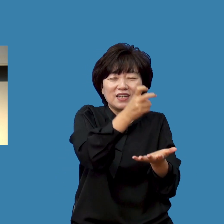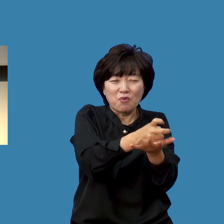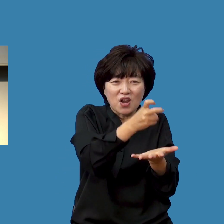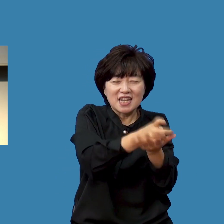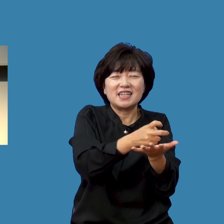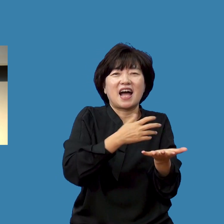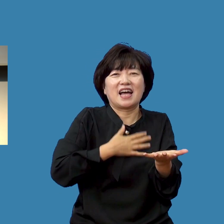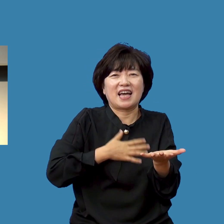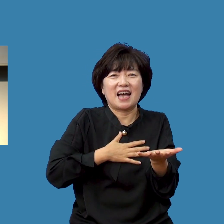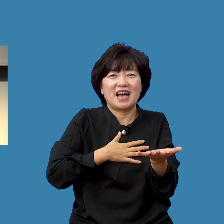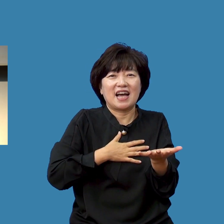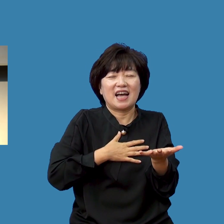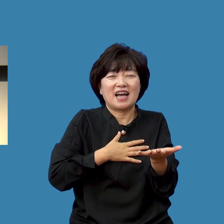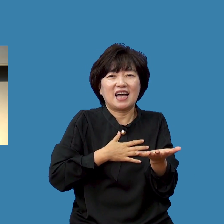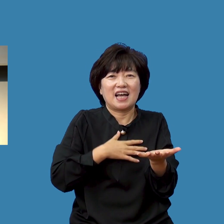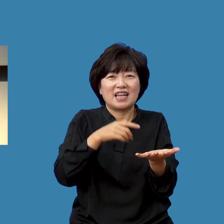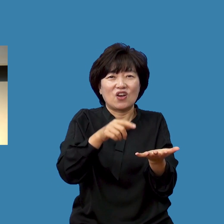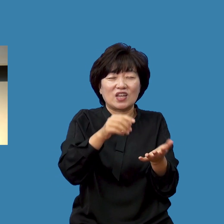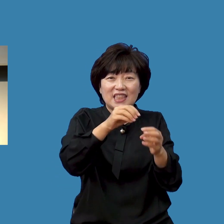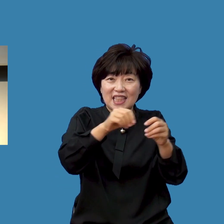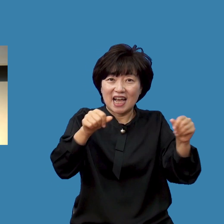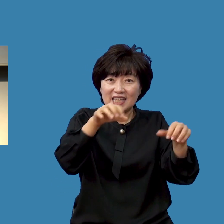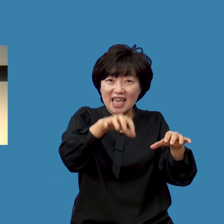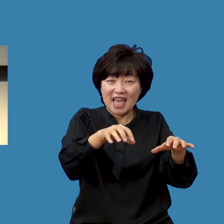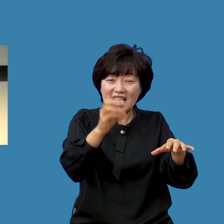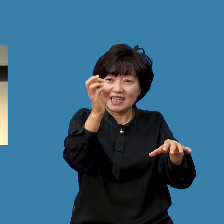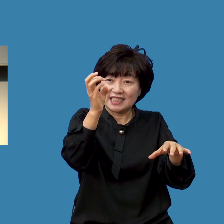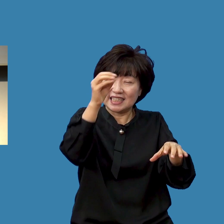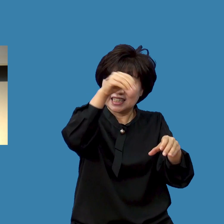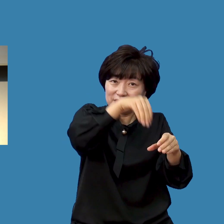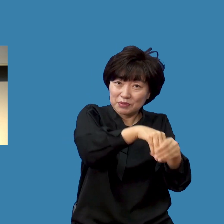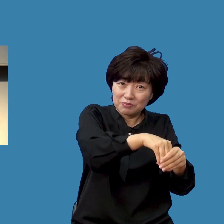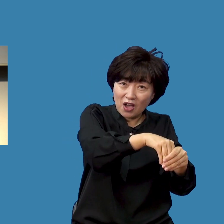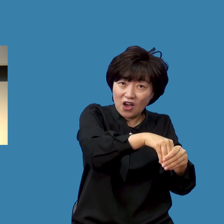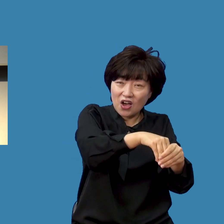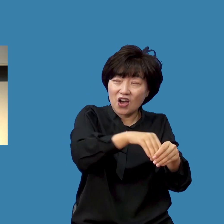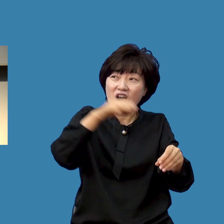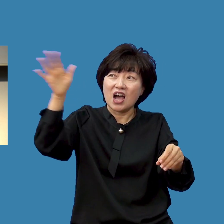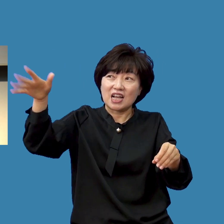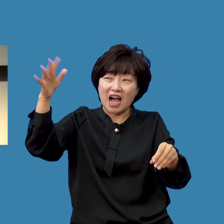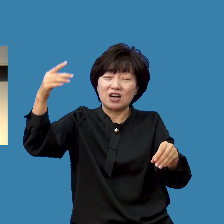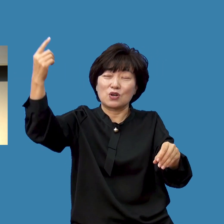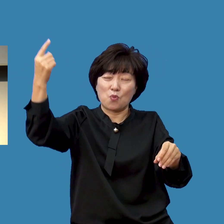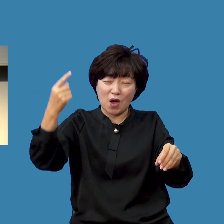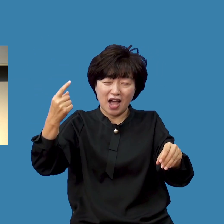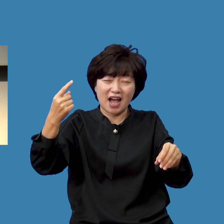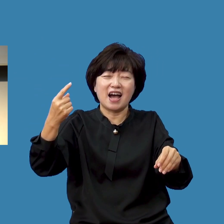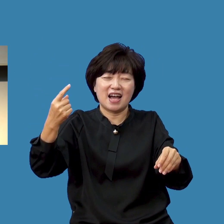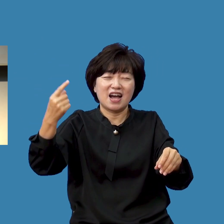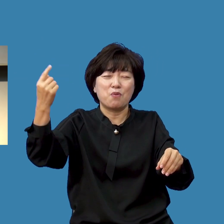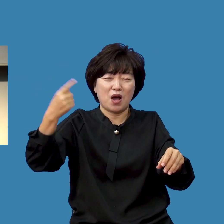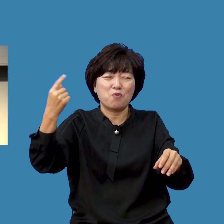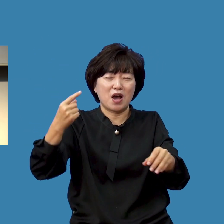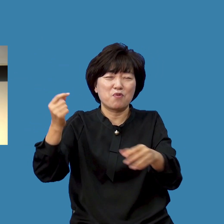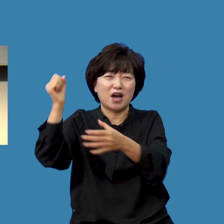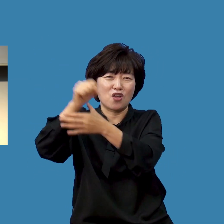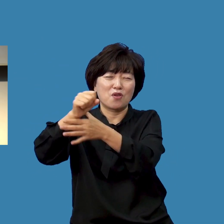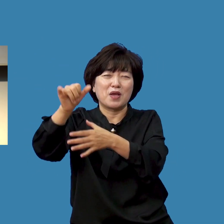원리를 알아요. 여기다가 땅에다가 씨앗을 심으면 가을이 되면 분명히